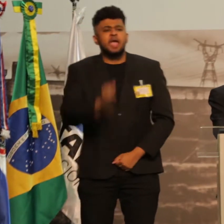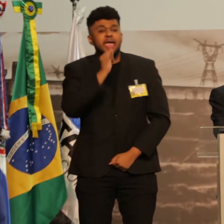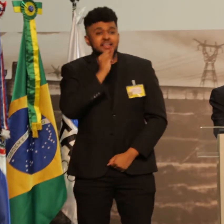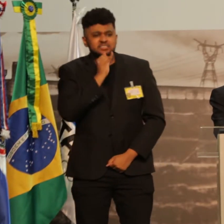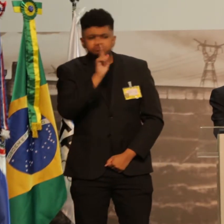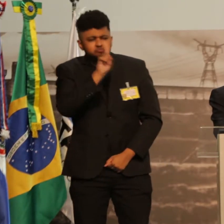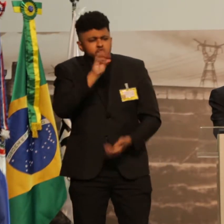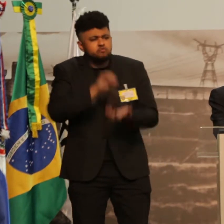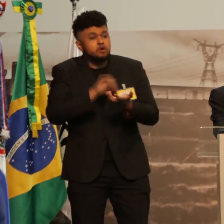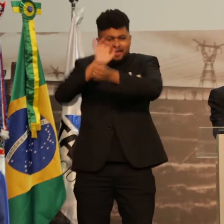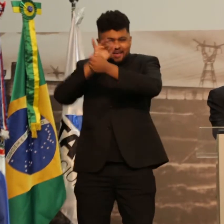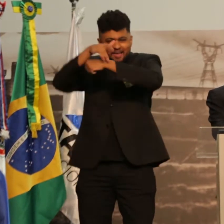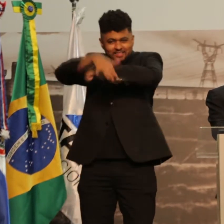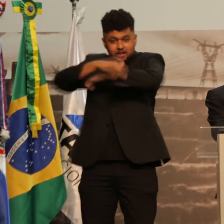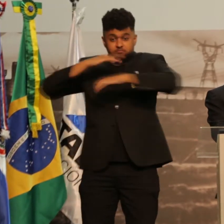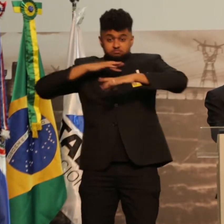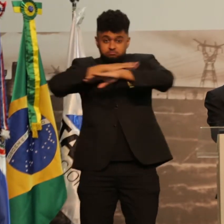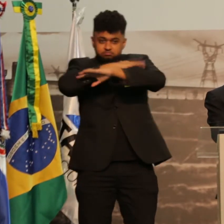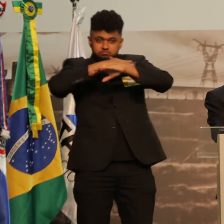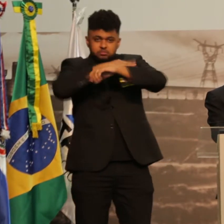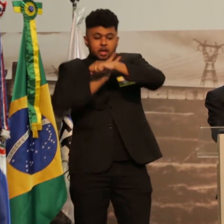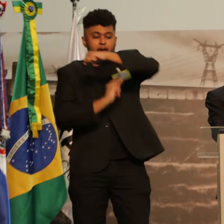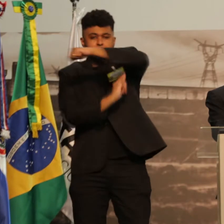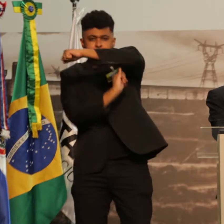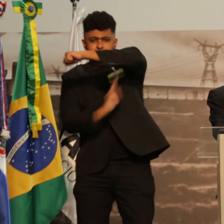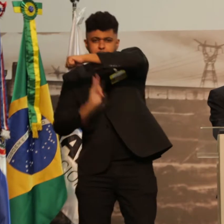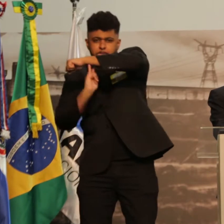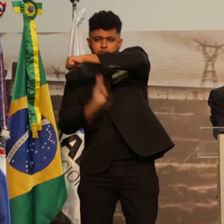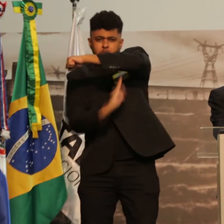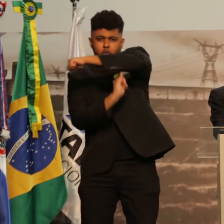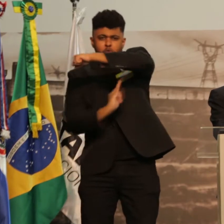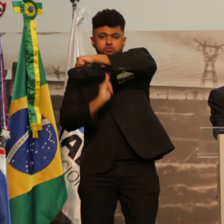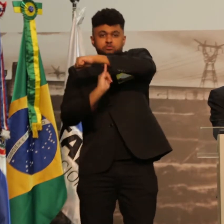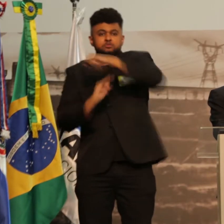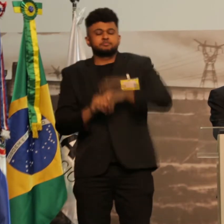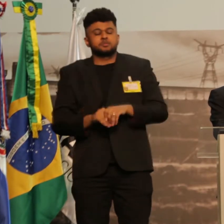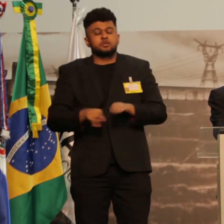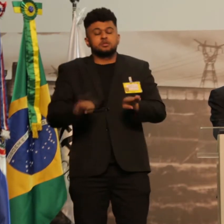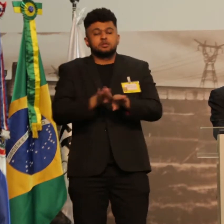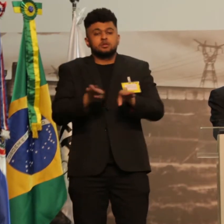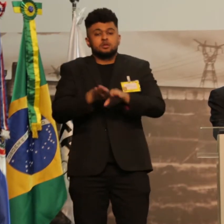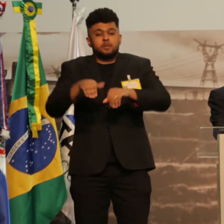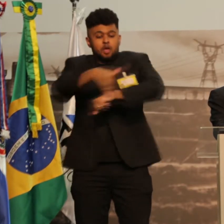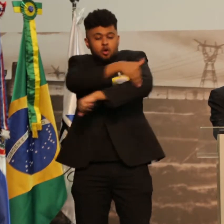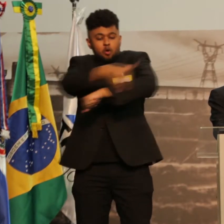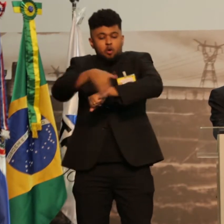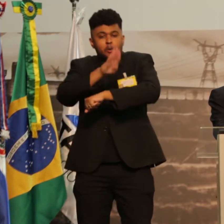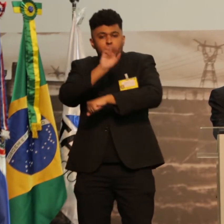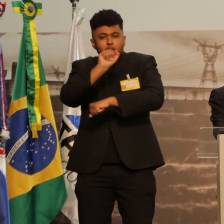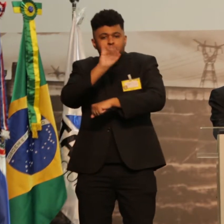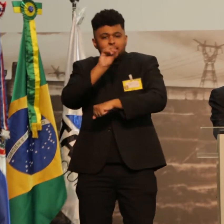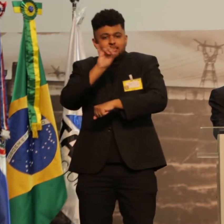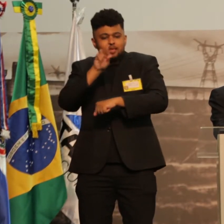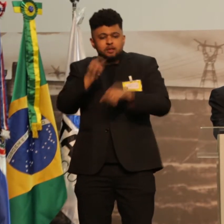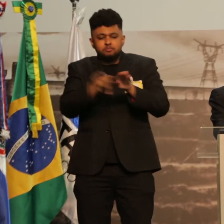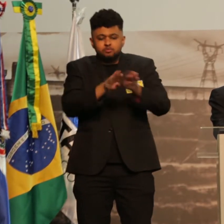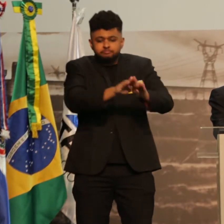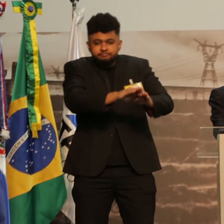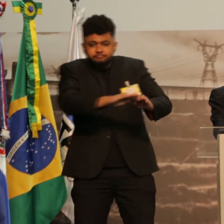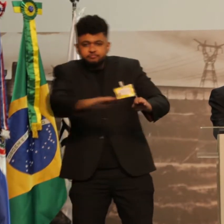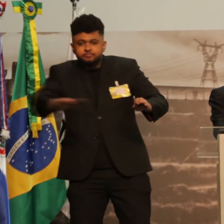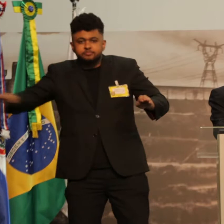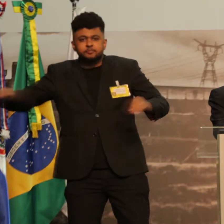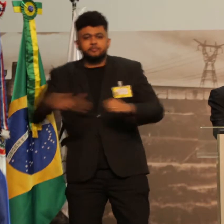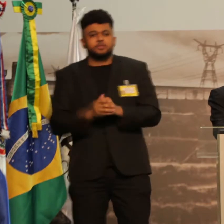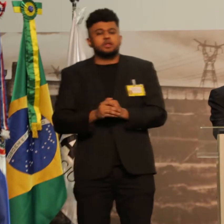não faltam: ponte da integração, pavimentação da estrada da Boiadeira,